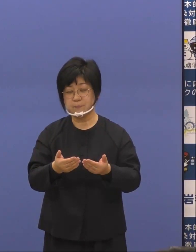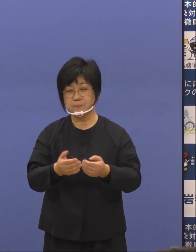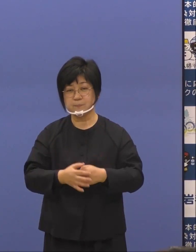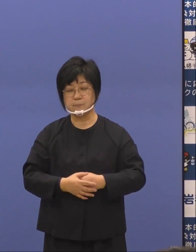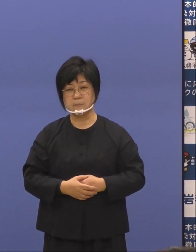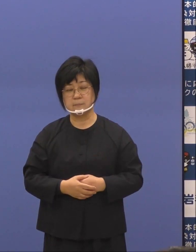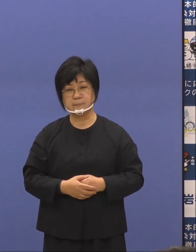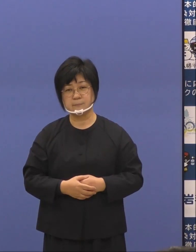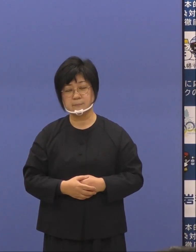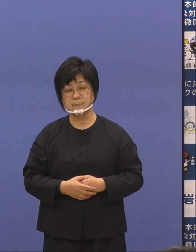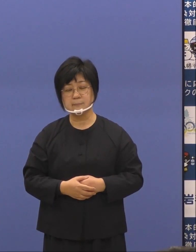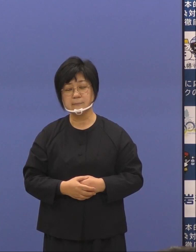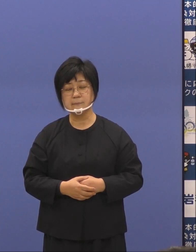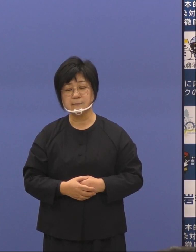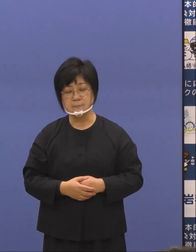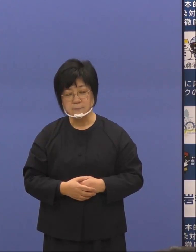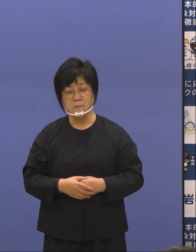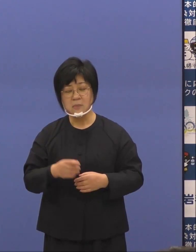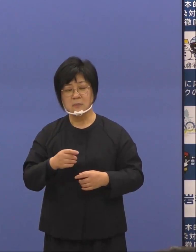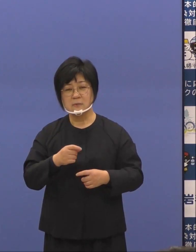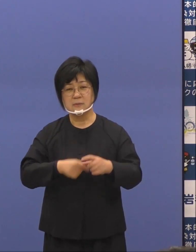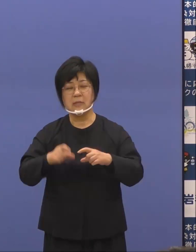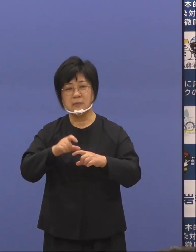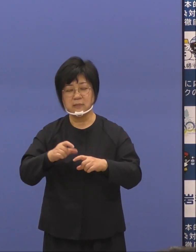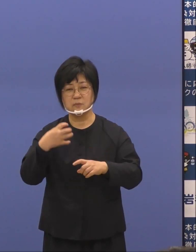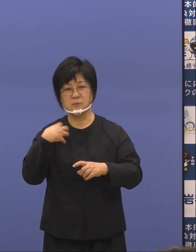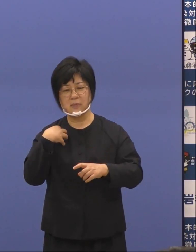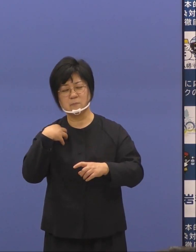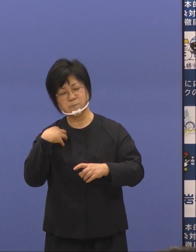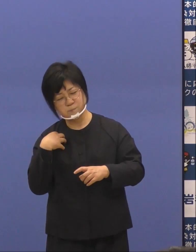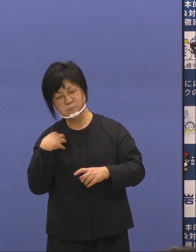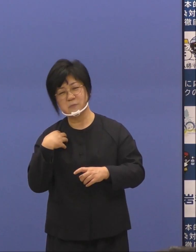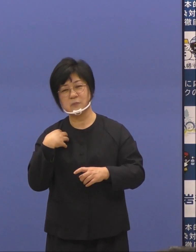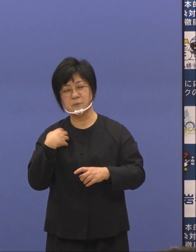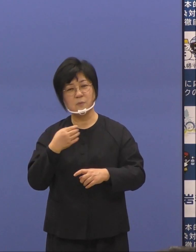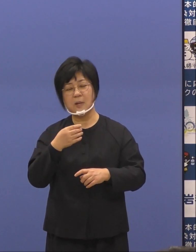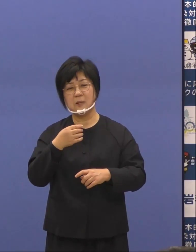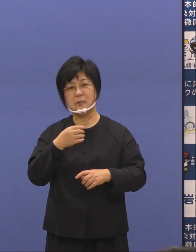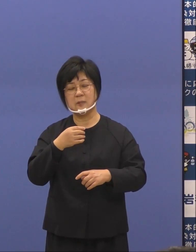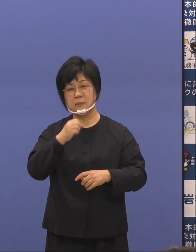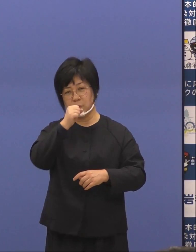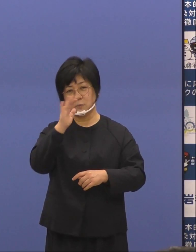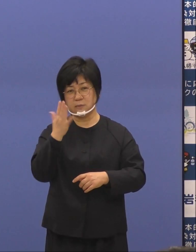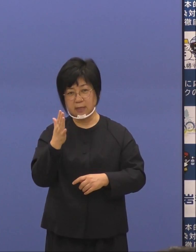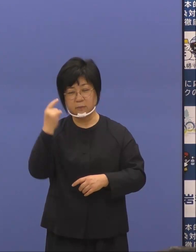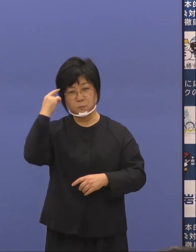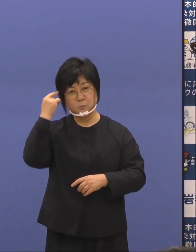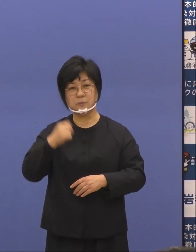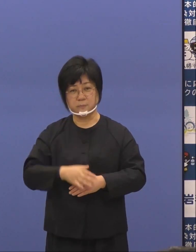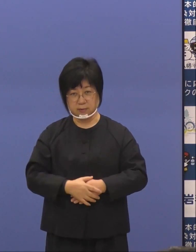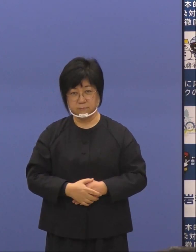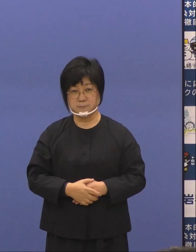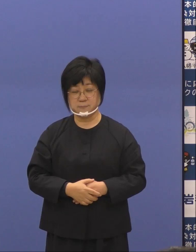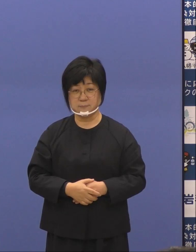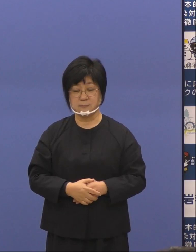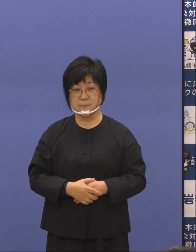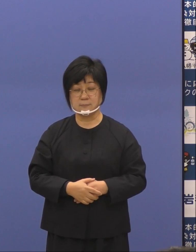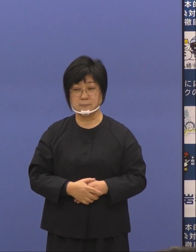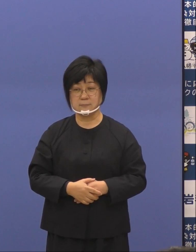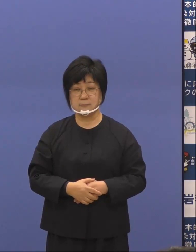こをさらに負担を加えるようなことは好ましくないということです。 ありがとうございました。